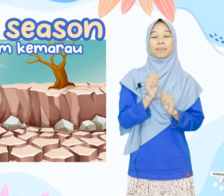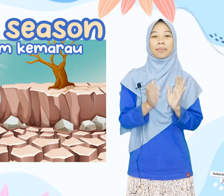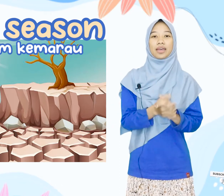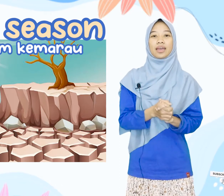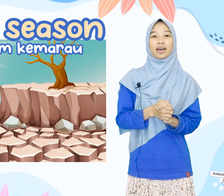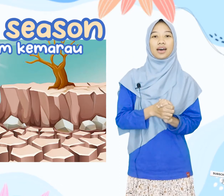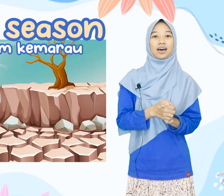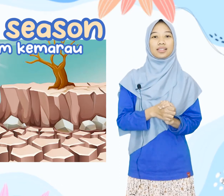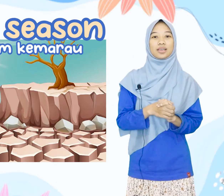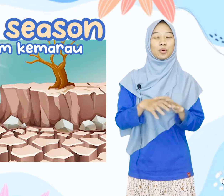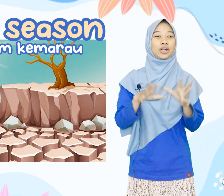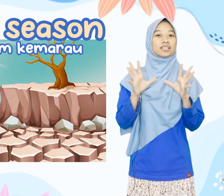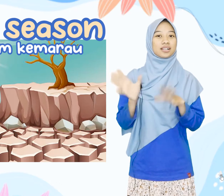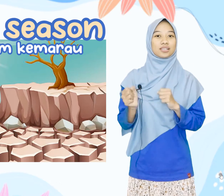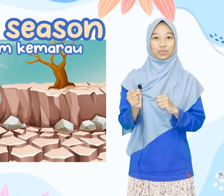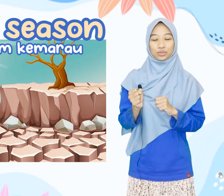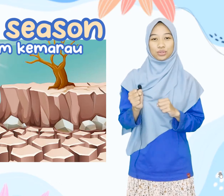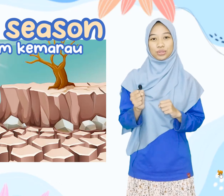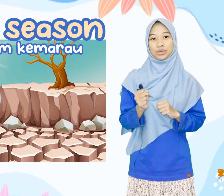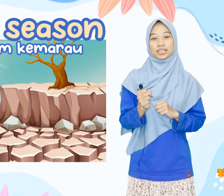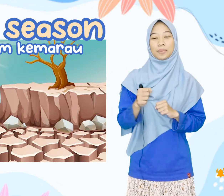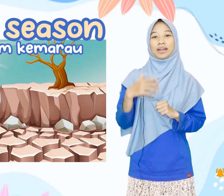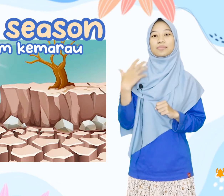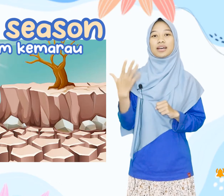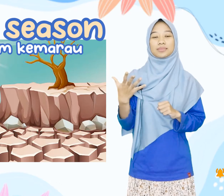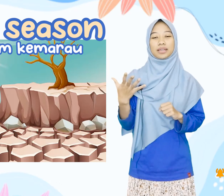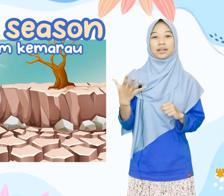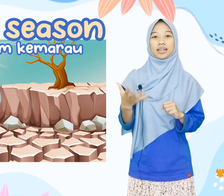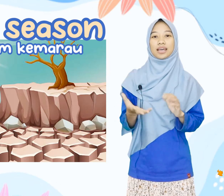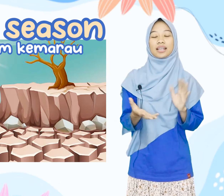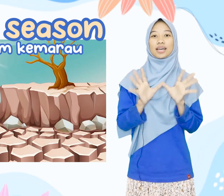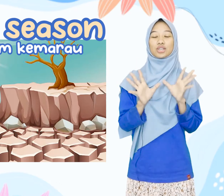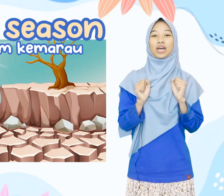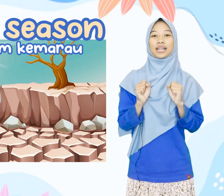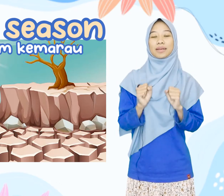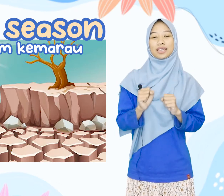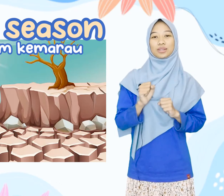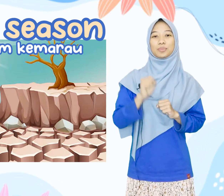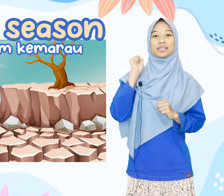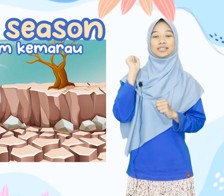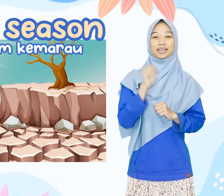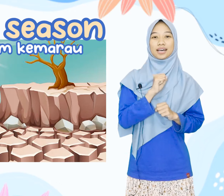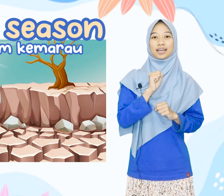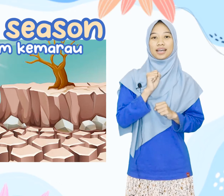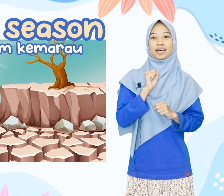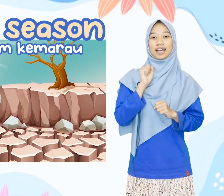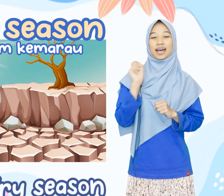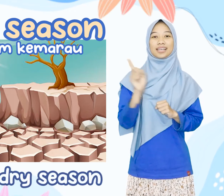sampai 30 derajat Celcius. Jadi panas banget, bikin berkeringat. Nah, contoh kalimatnya itu bisa I